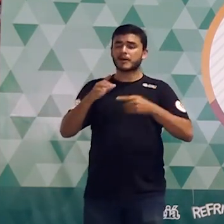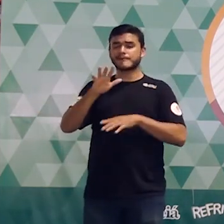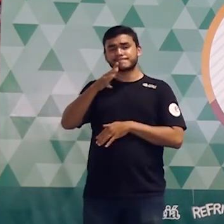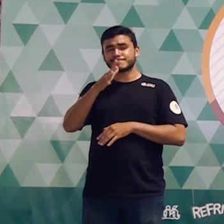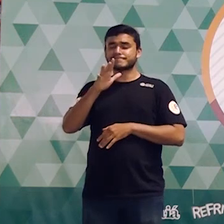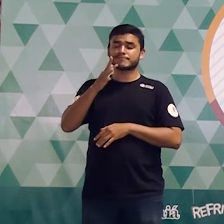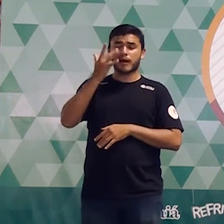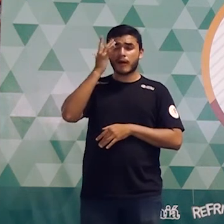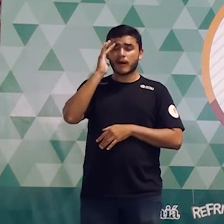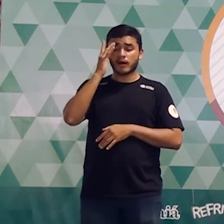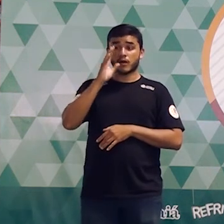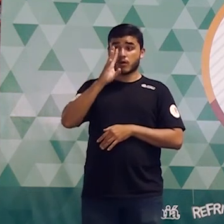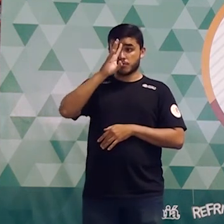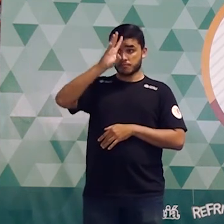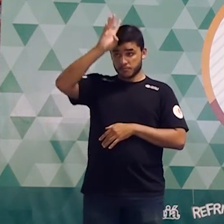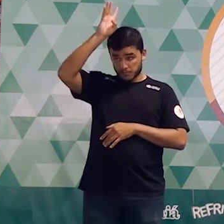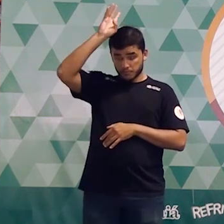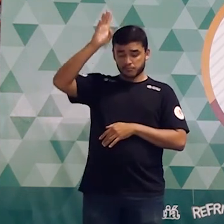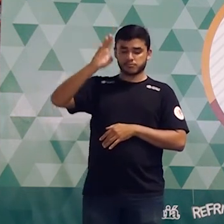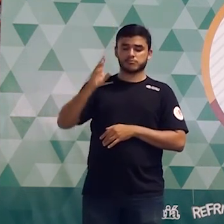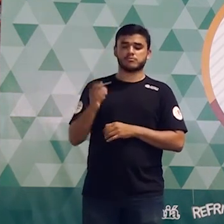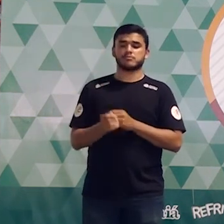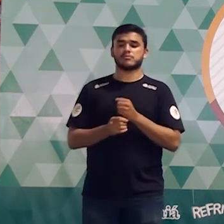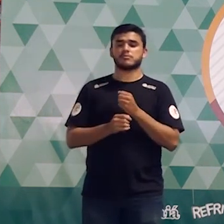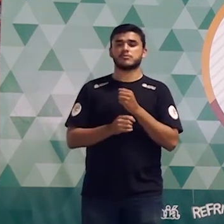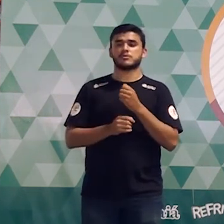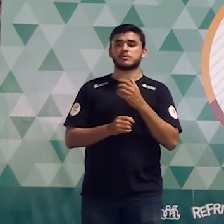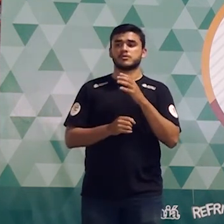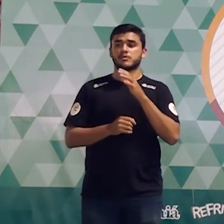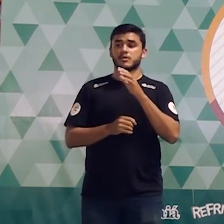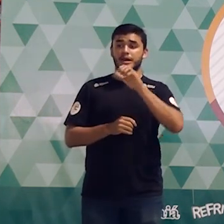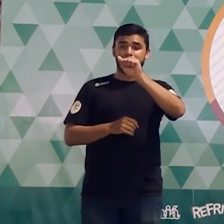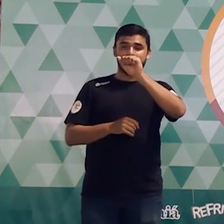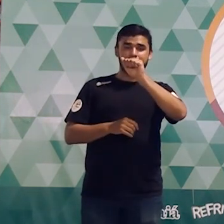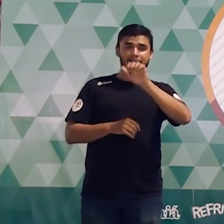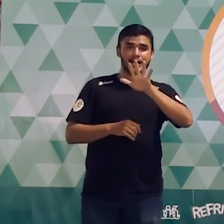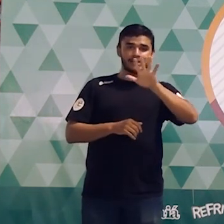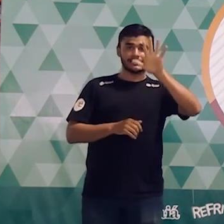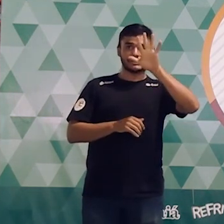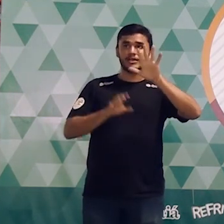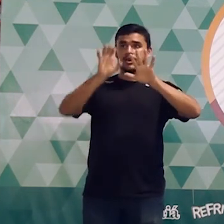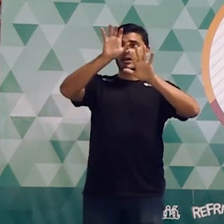base. Os romanos só viveram entre Europa, Ásia e África, mas